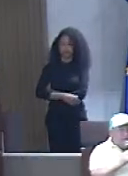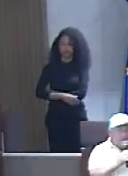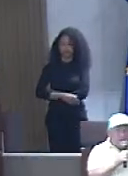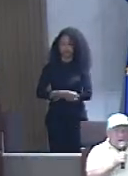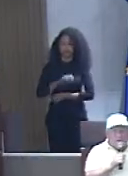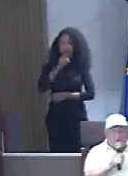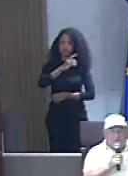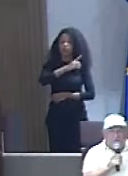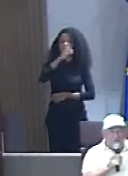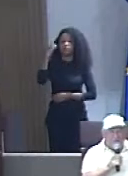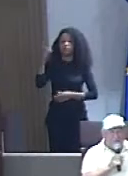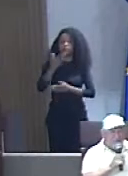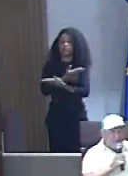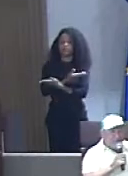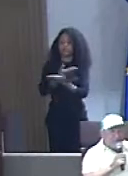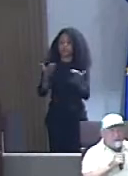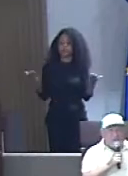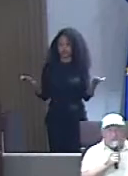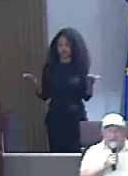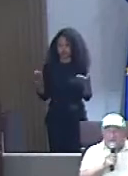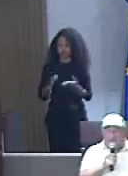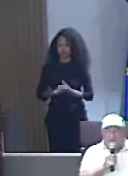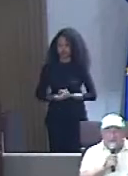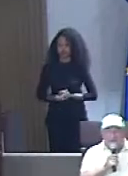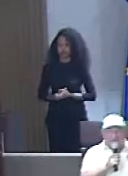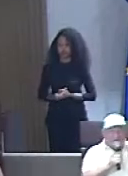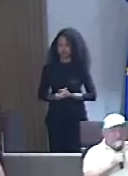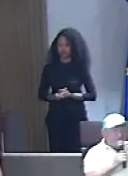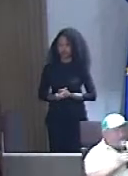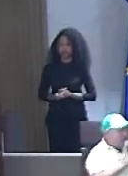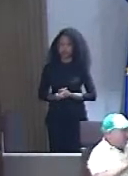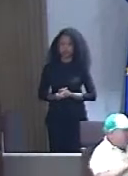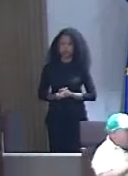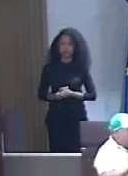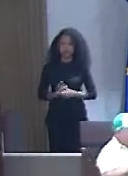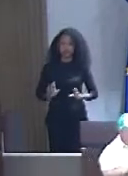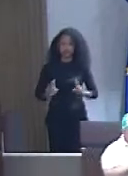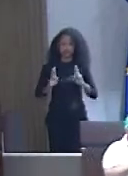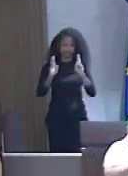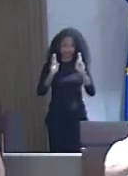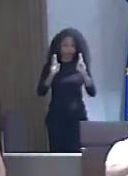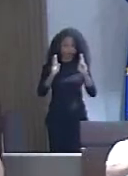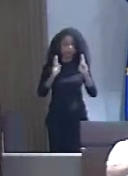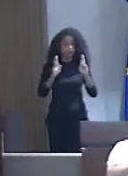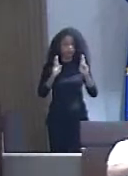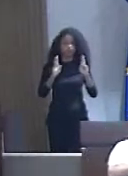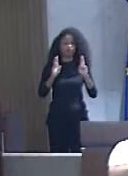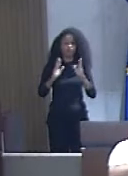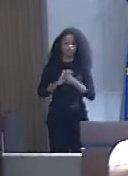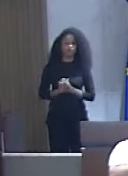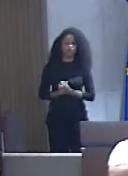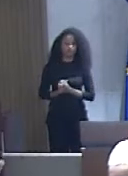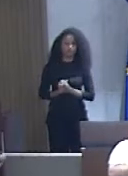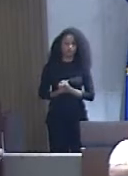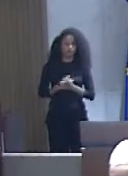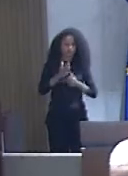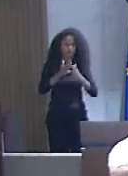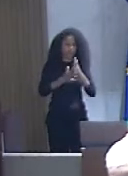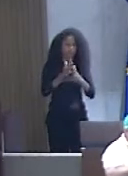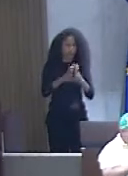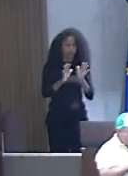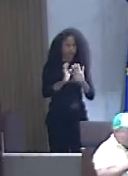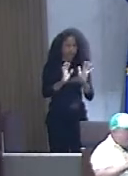Bom dia a todos e a todas presentes. Espero que esse companheiro não atrapalhe tanto como